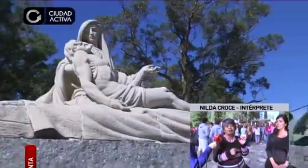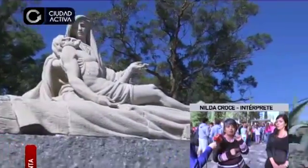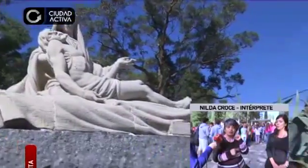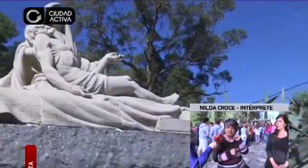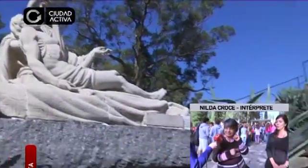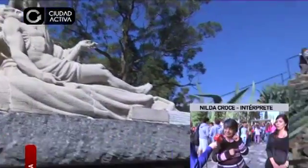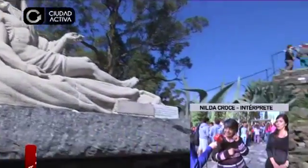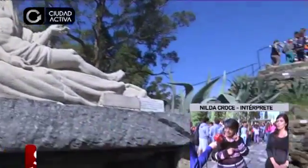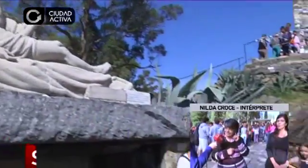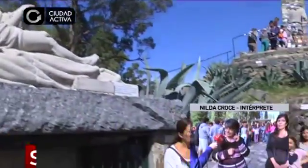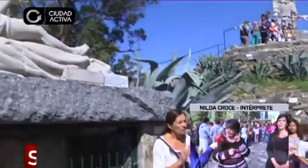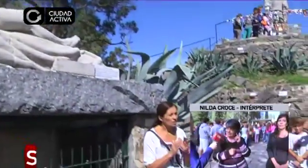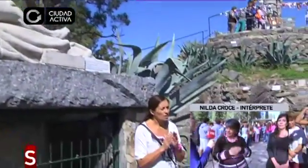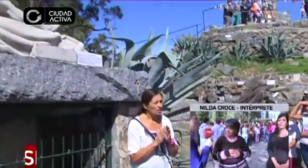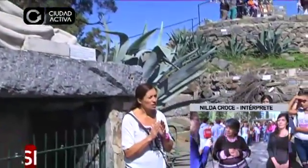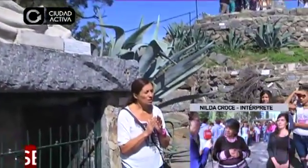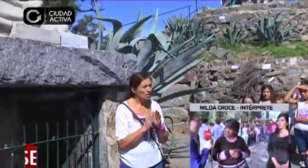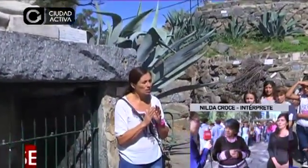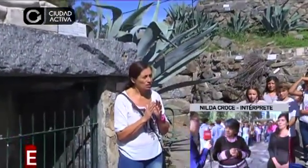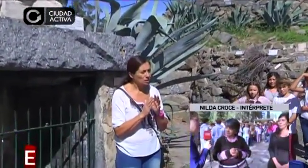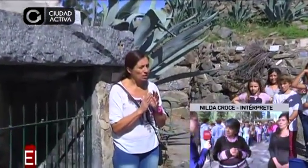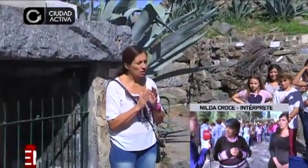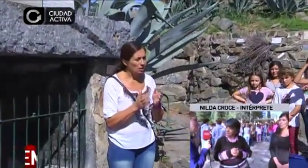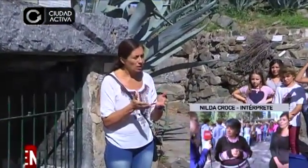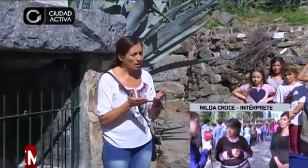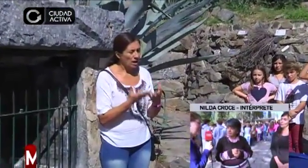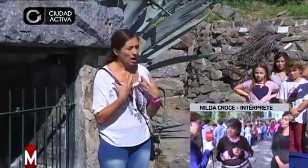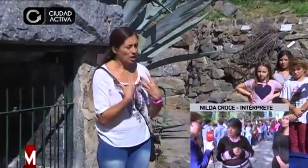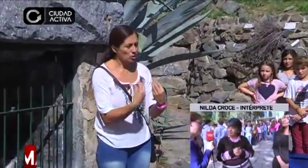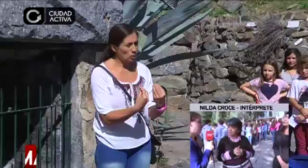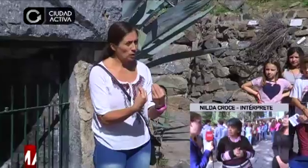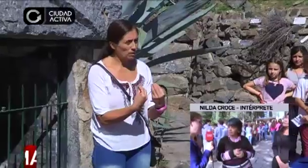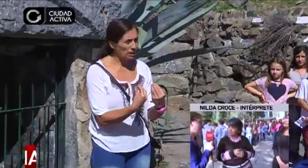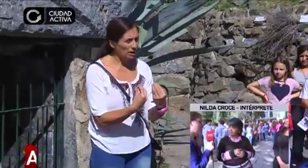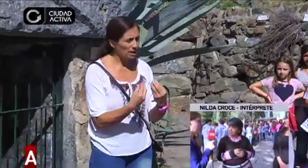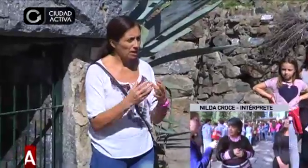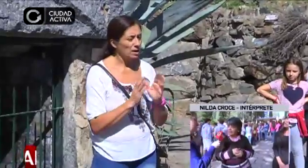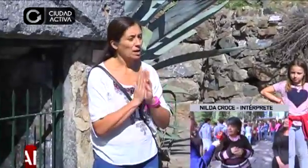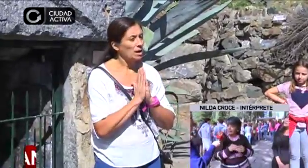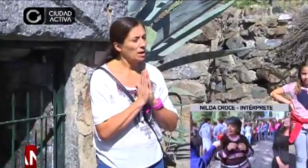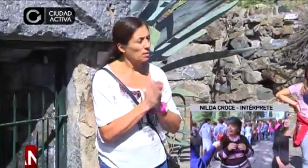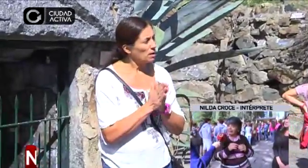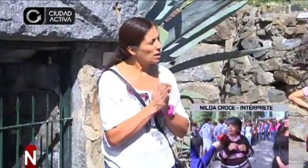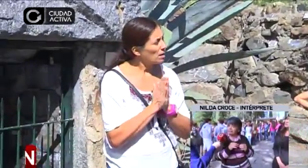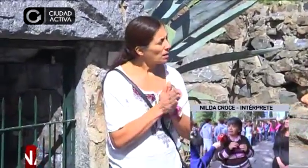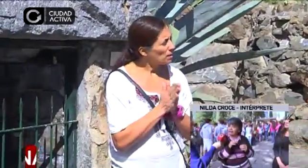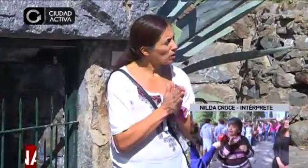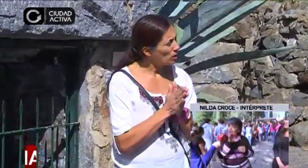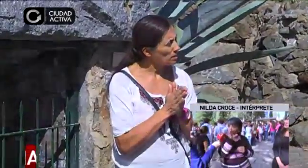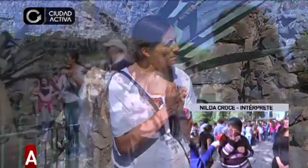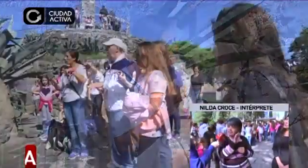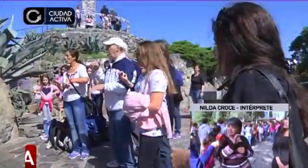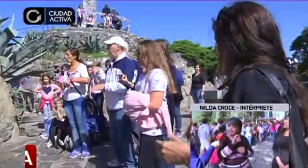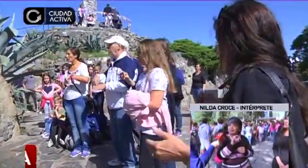o oyentes. En pocos lugares de la provincia de Buenos Aires sucede esto. En